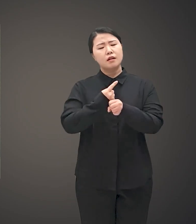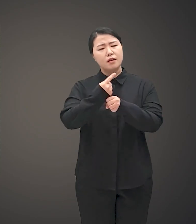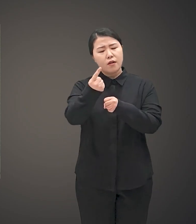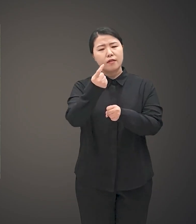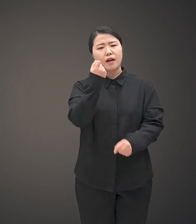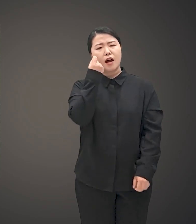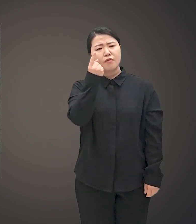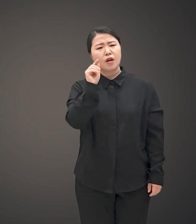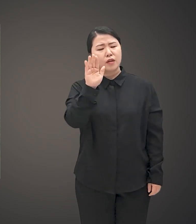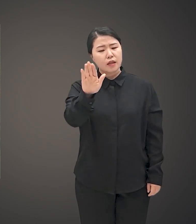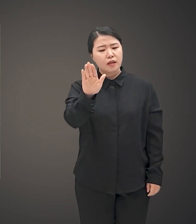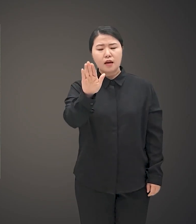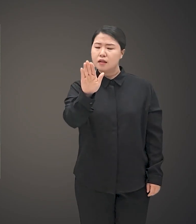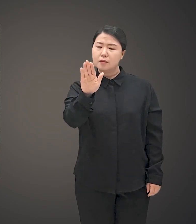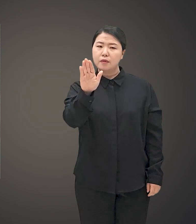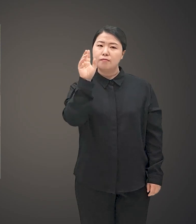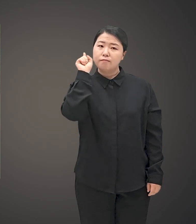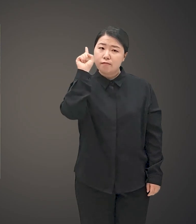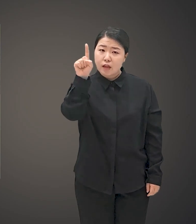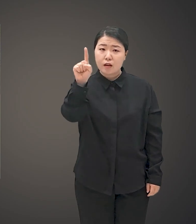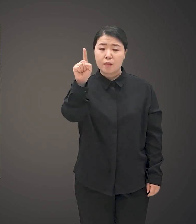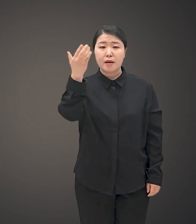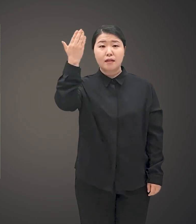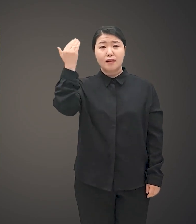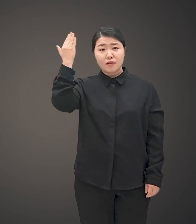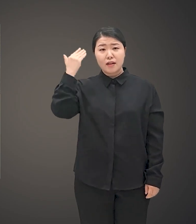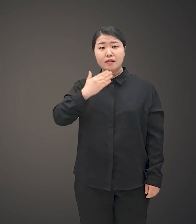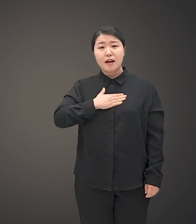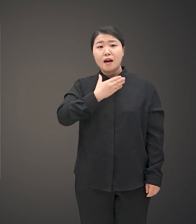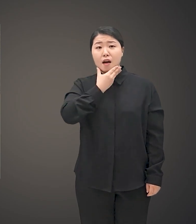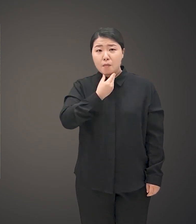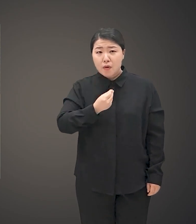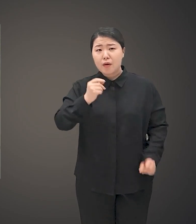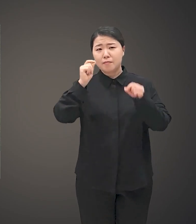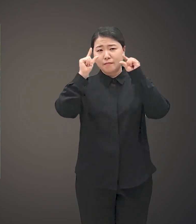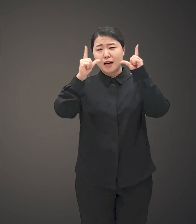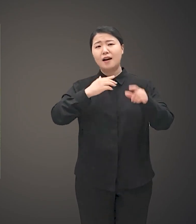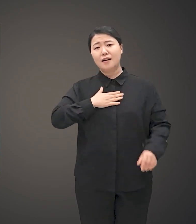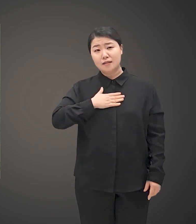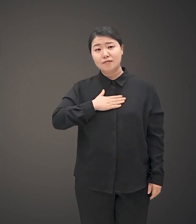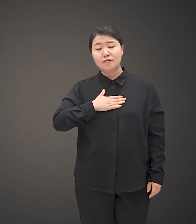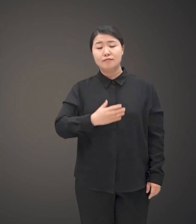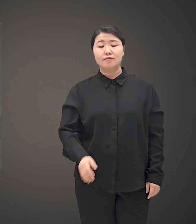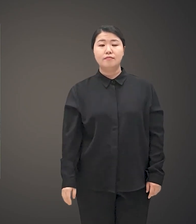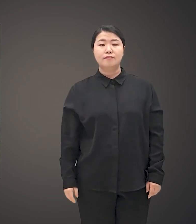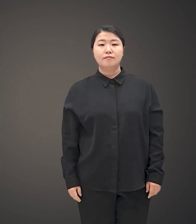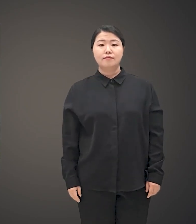1년이나 한 달 뒤, 아니면 내일이나 되어서야 내가 오늘 행복했다는 걸 알게 되겠지.